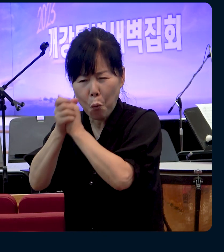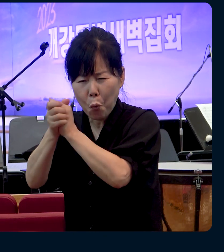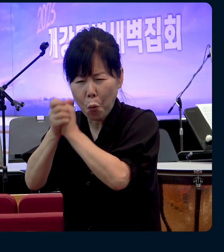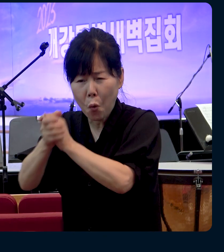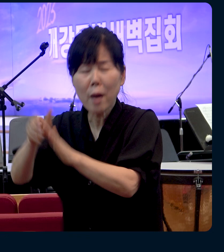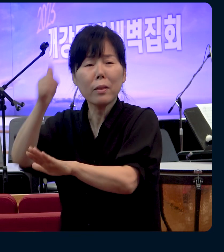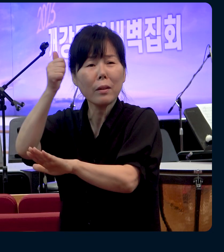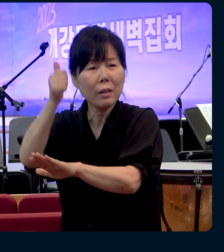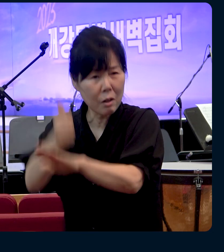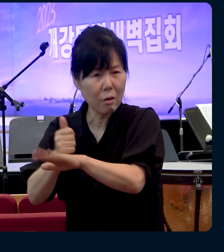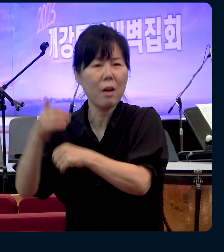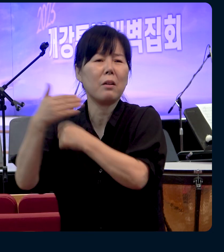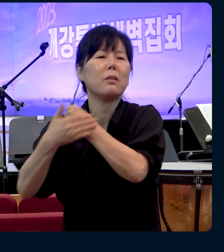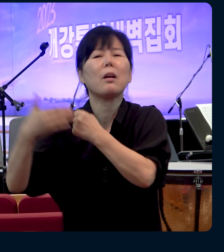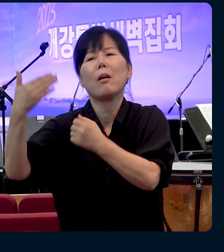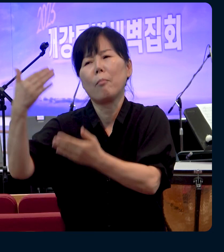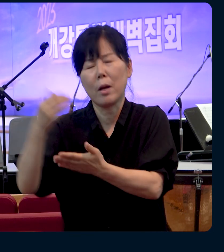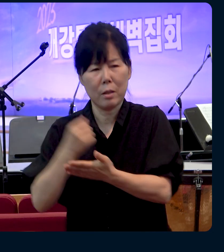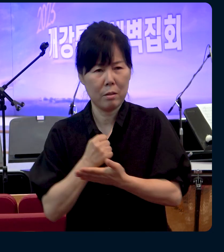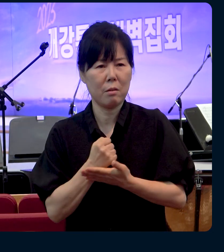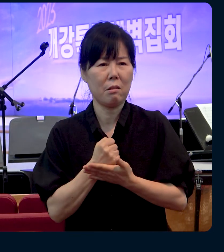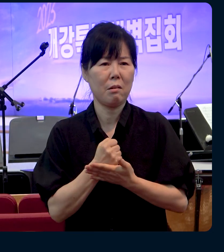그러면서 받은 은혜예요.